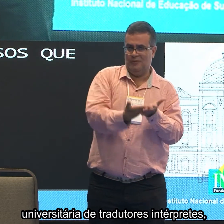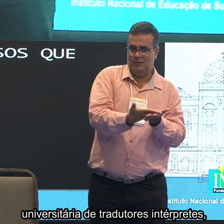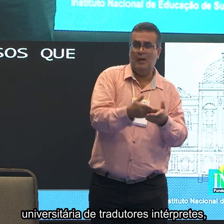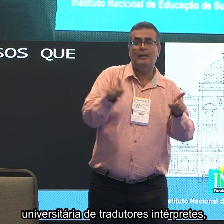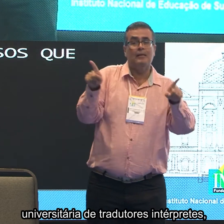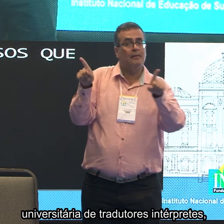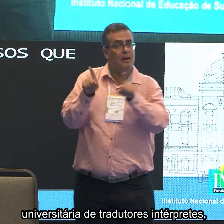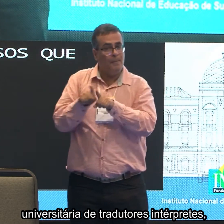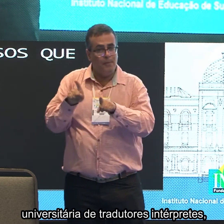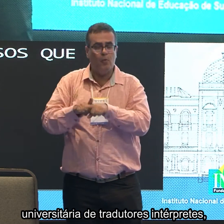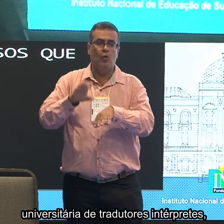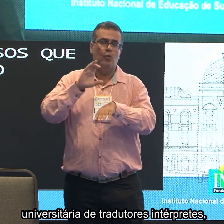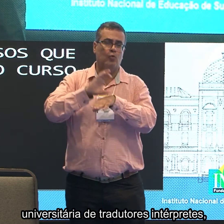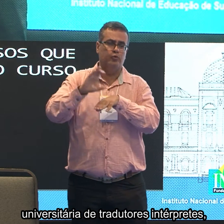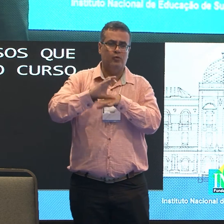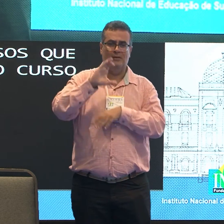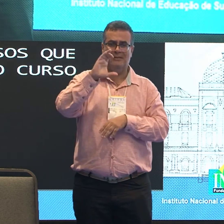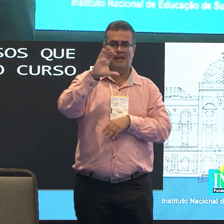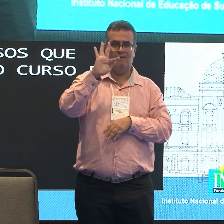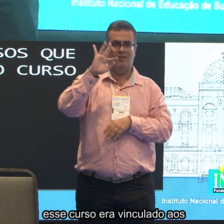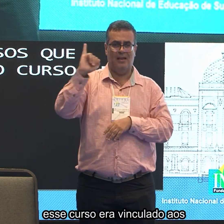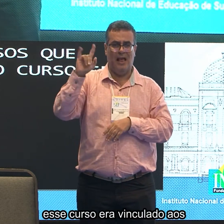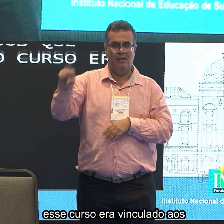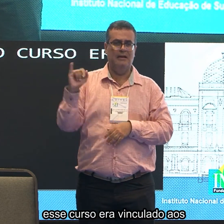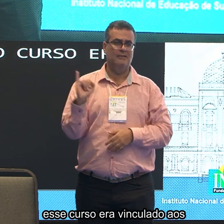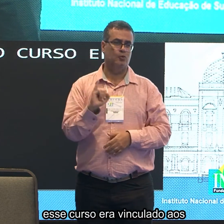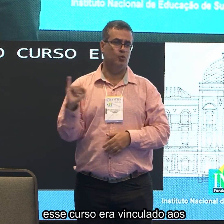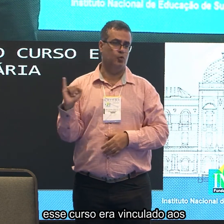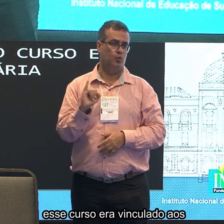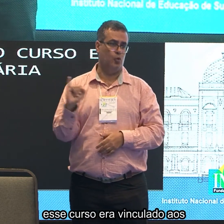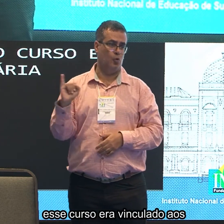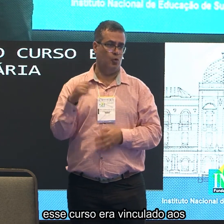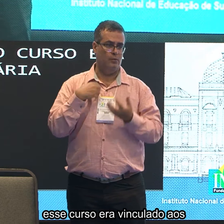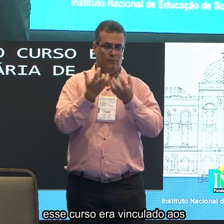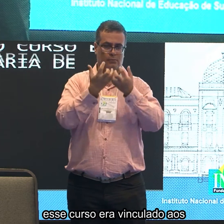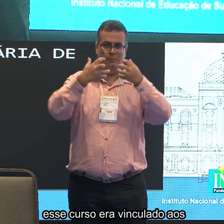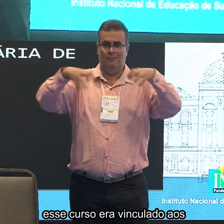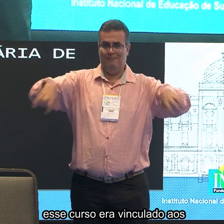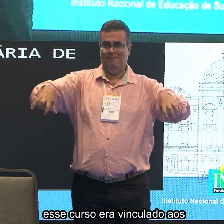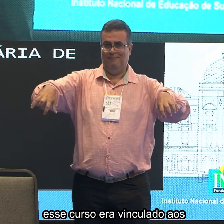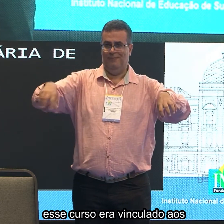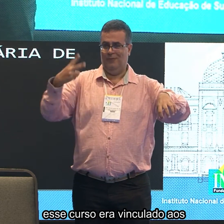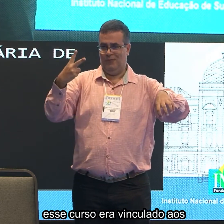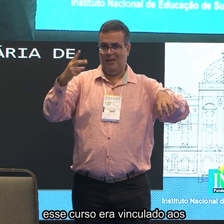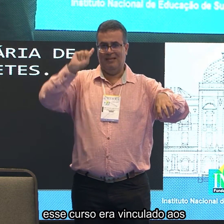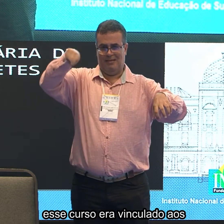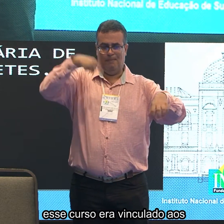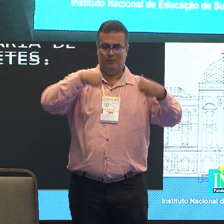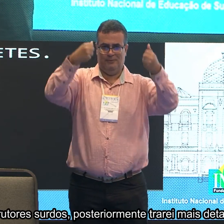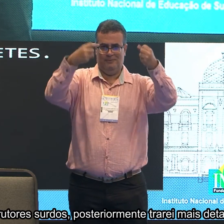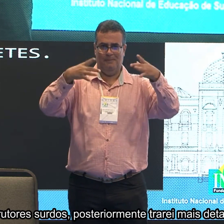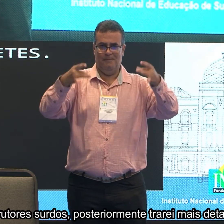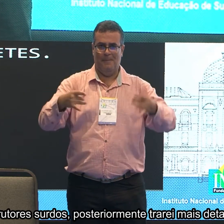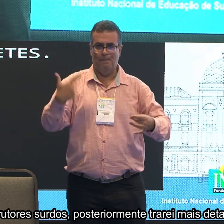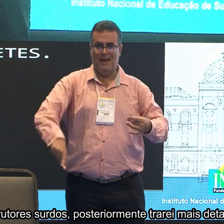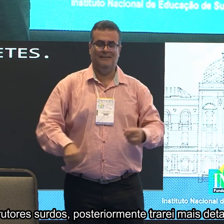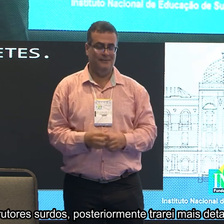de Tradutores e Intérpretes. Esse curso era vinculado também aos instrutores